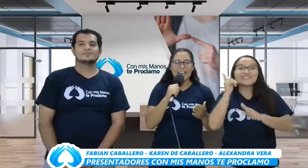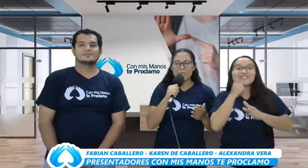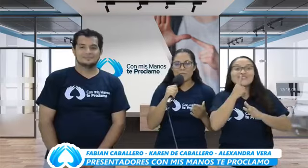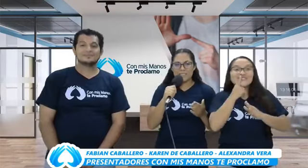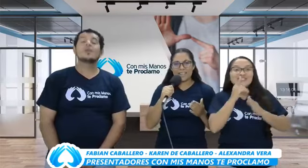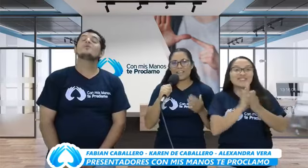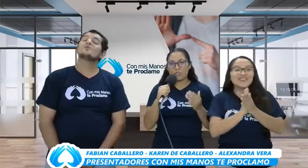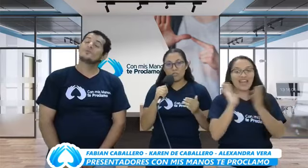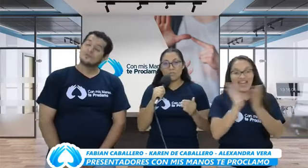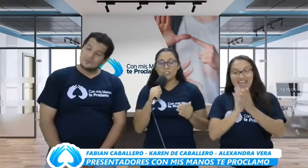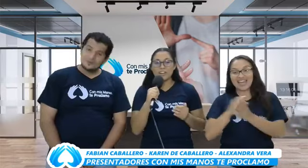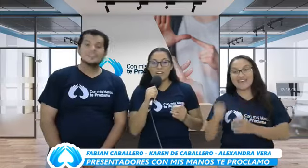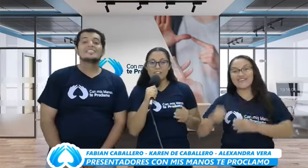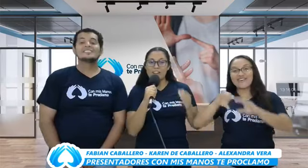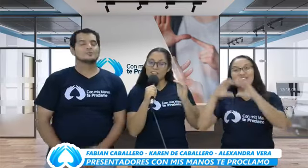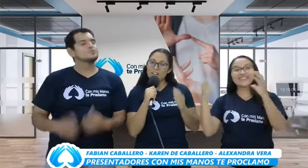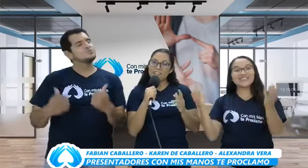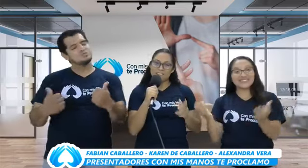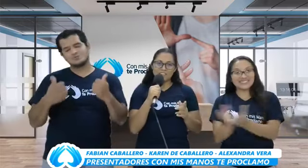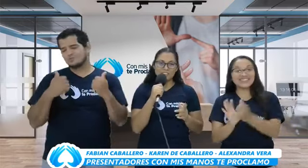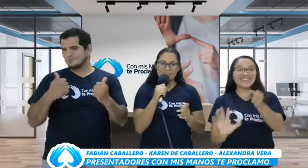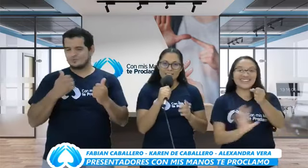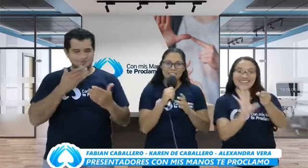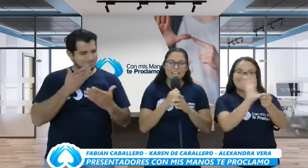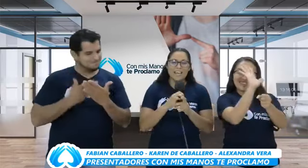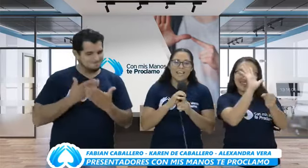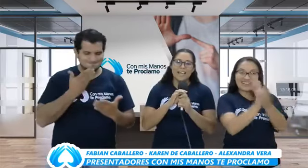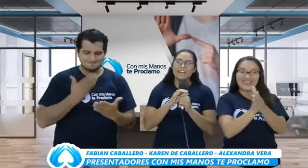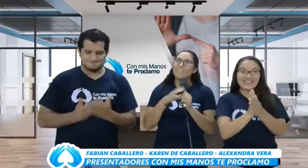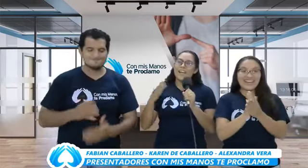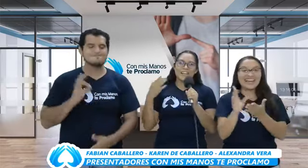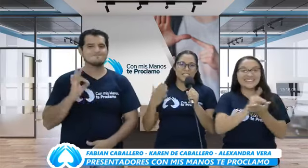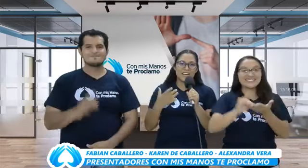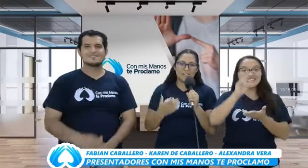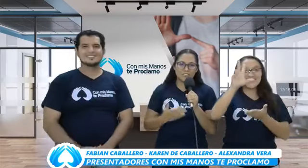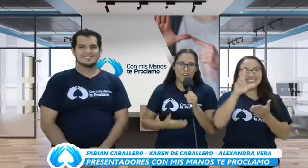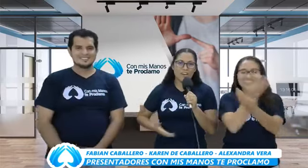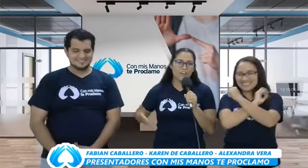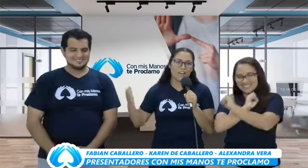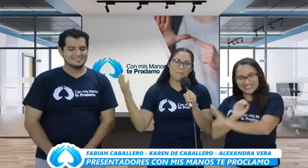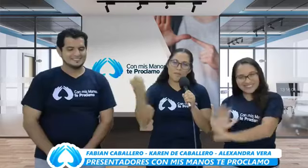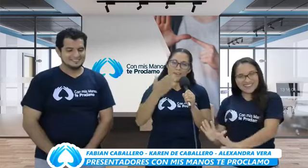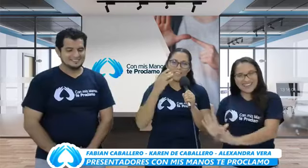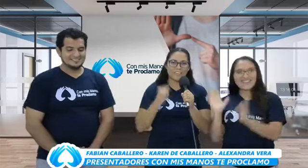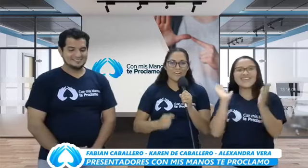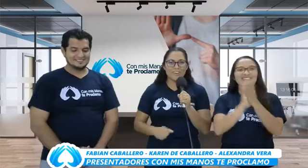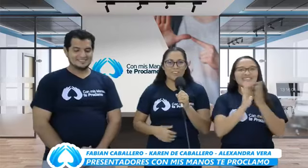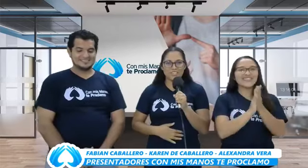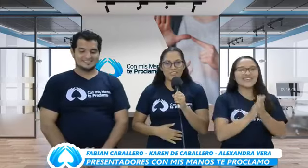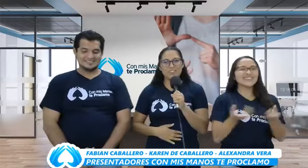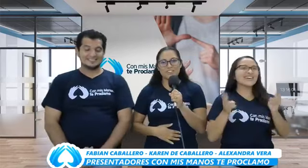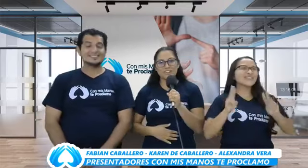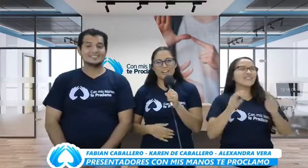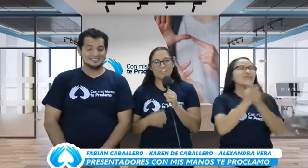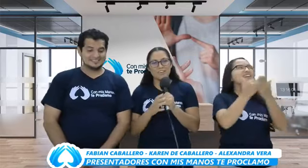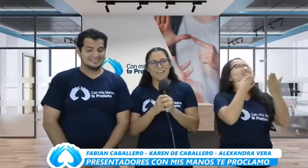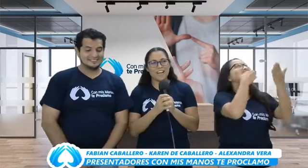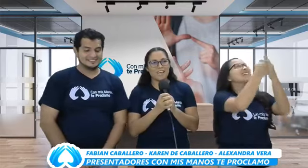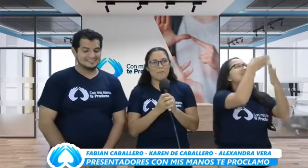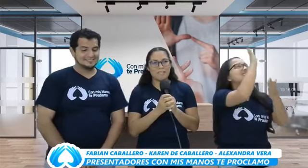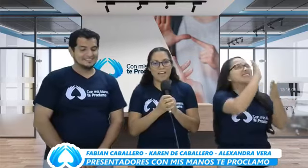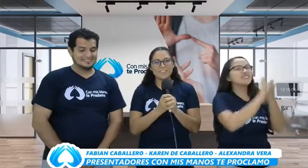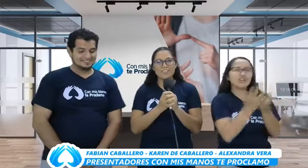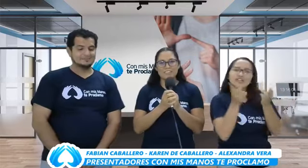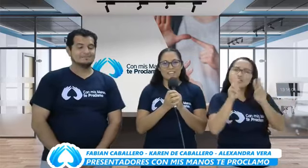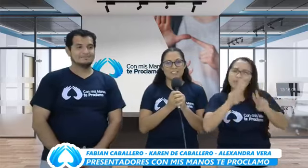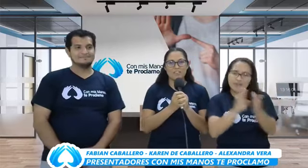día del culto misionero, que fue la clausura del Distrito 3. Yo agradecida con Dios y con el apoyo de todos los chicos sordos que estuvieron